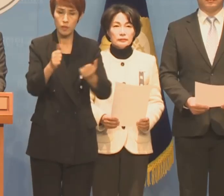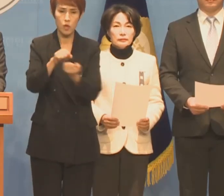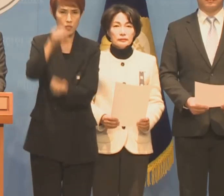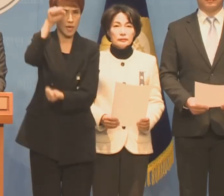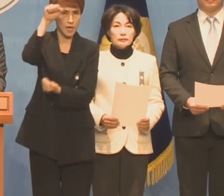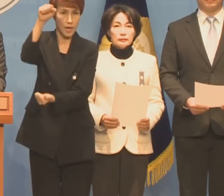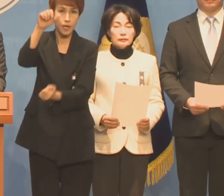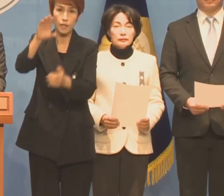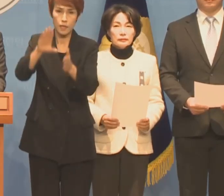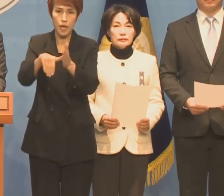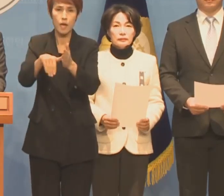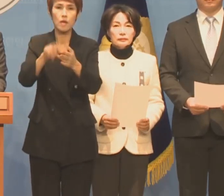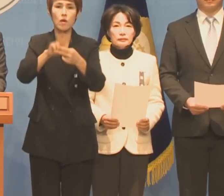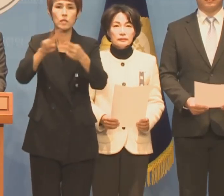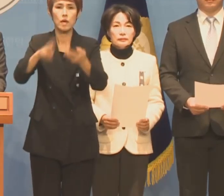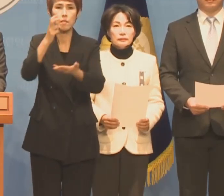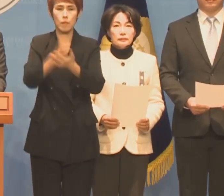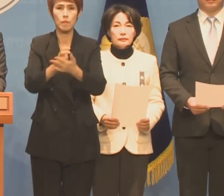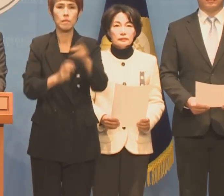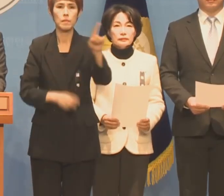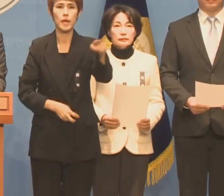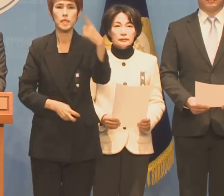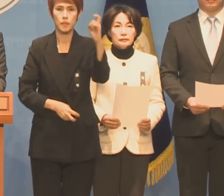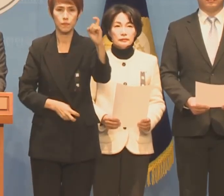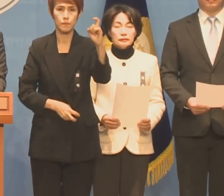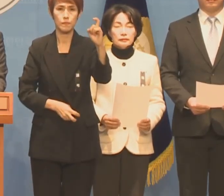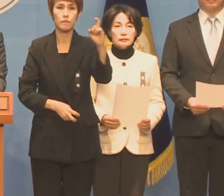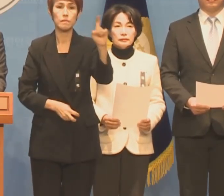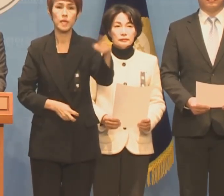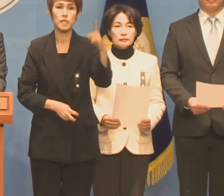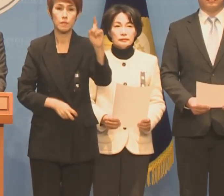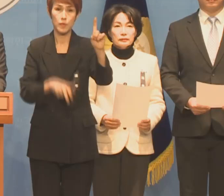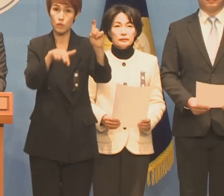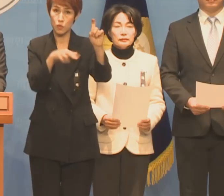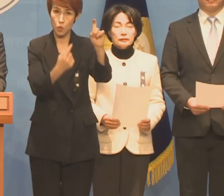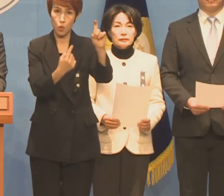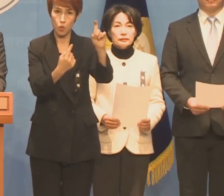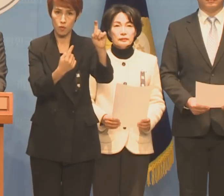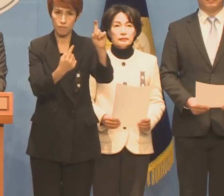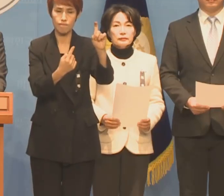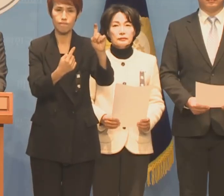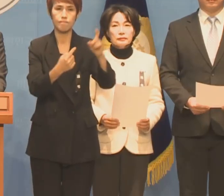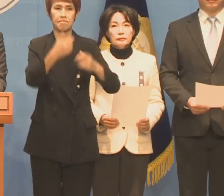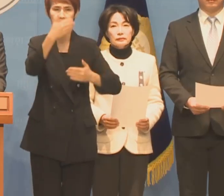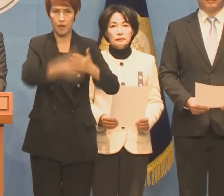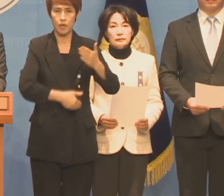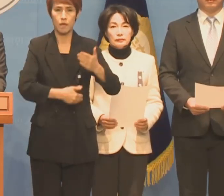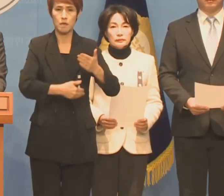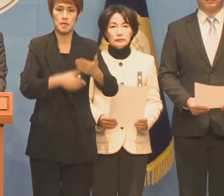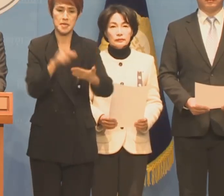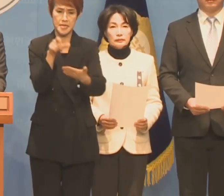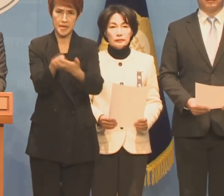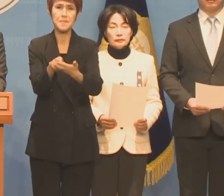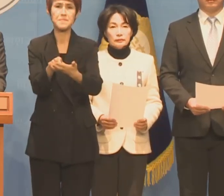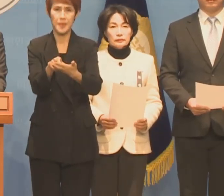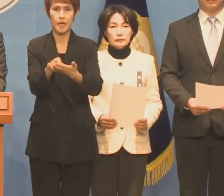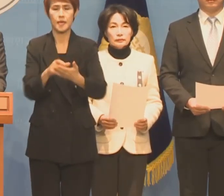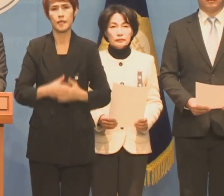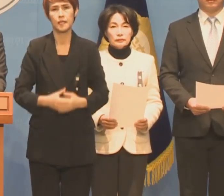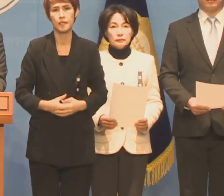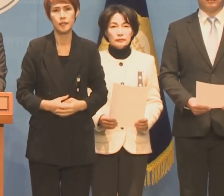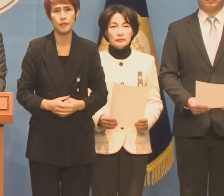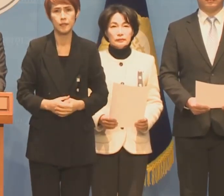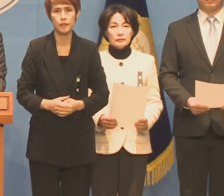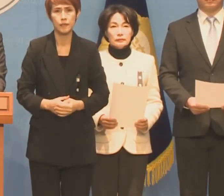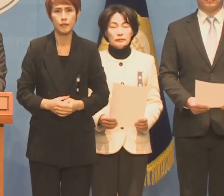발부하며 형사소송법 110조와 111조 적용을 예외로 한다는 점을 분명히 한 바 있다.